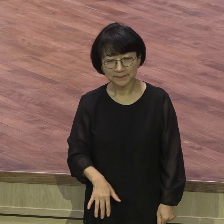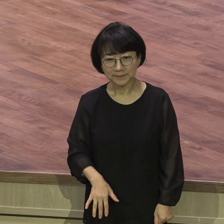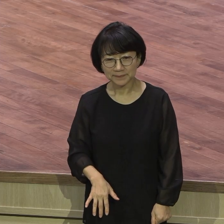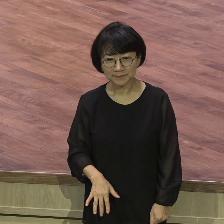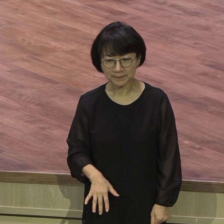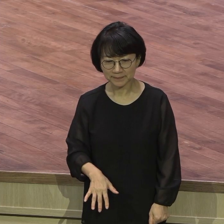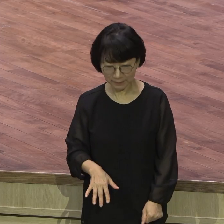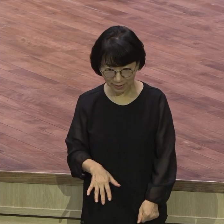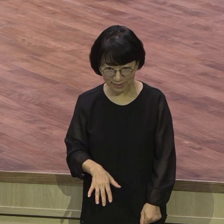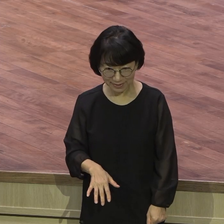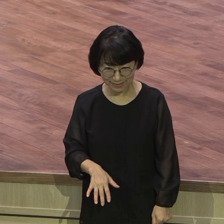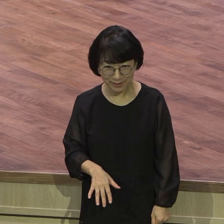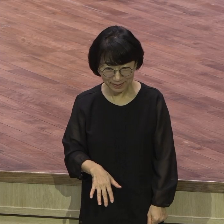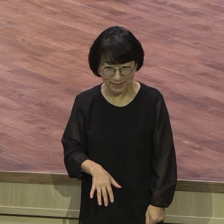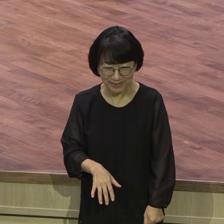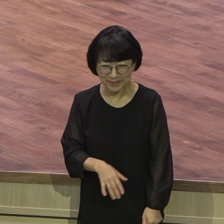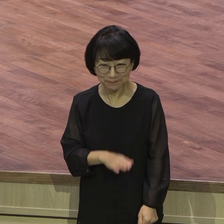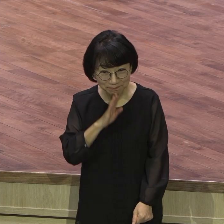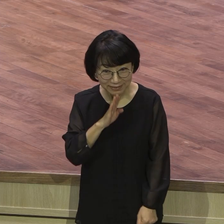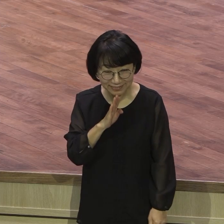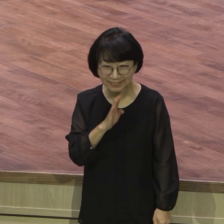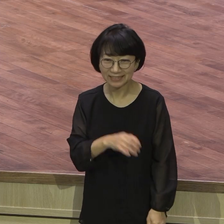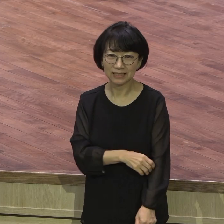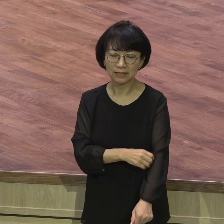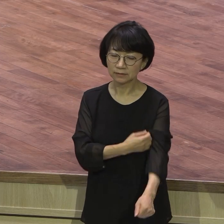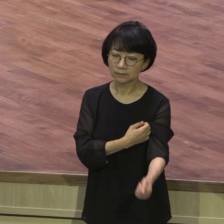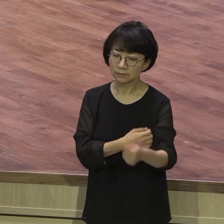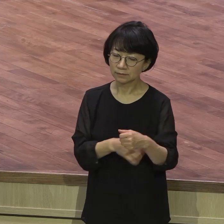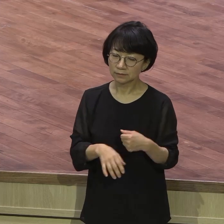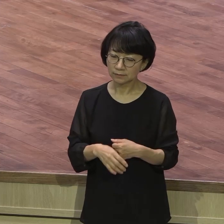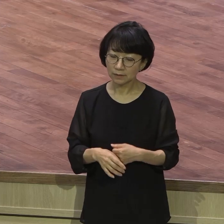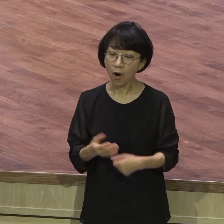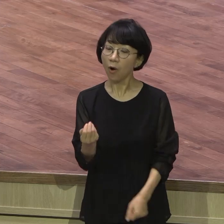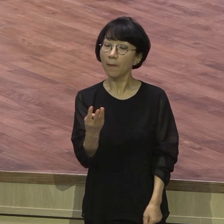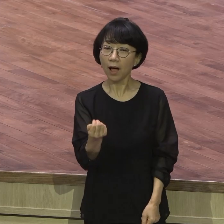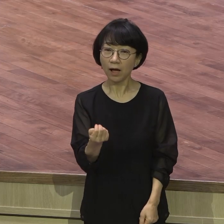상당히 일관성이 있죠 사후중이 일관성이 있겠죠